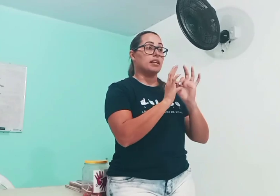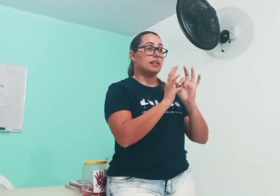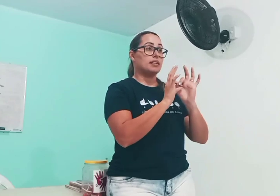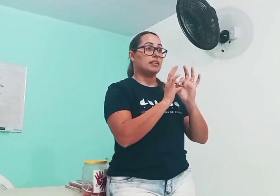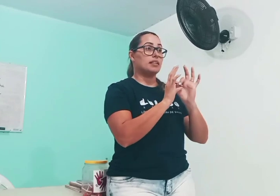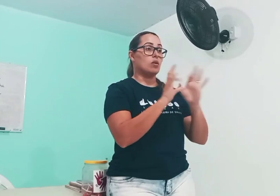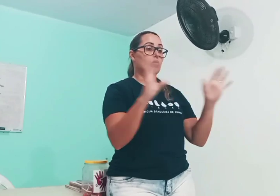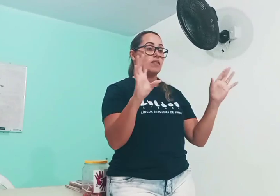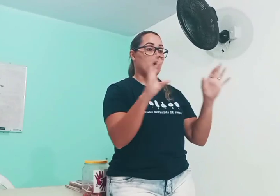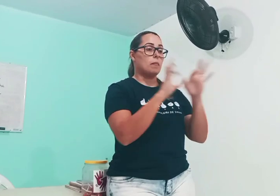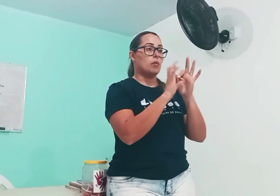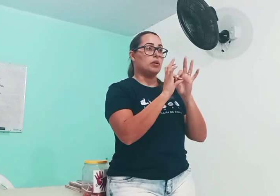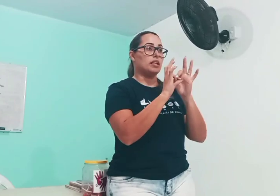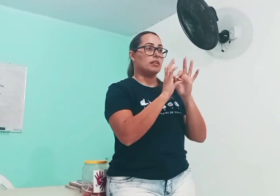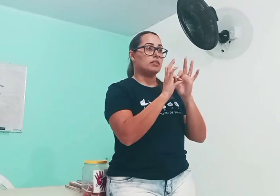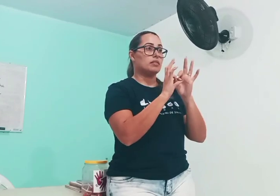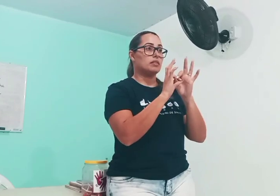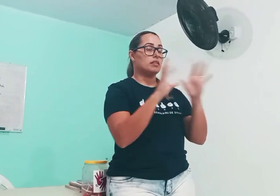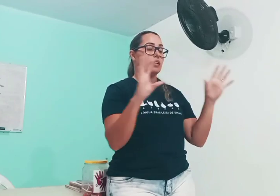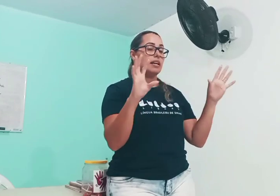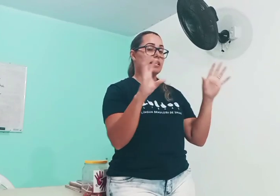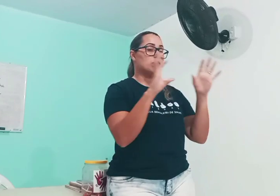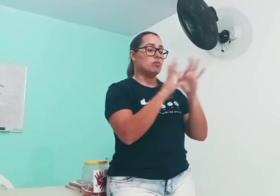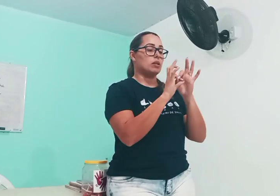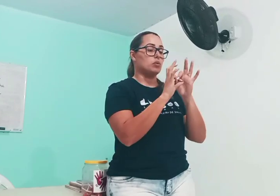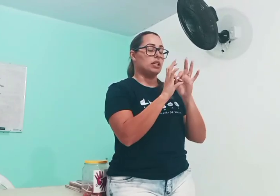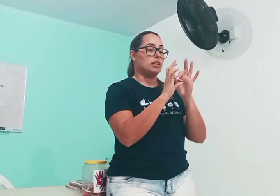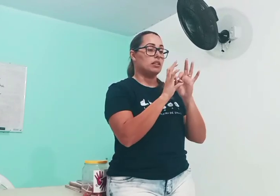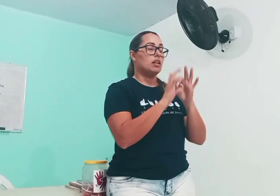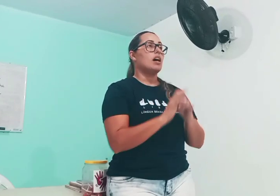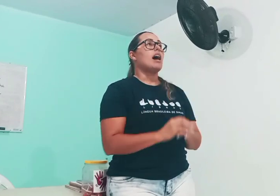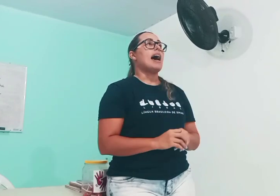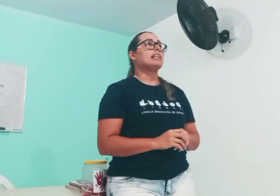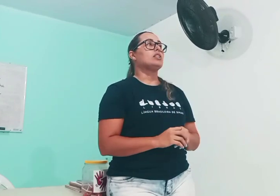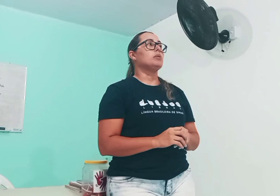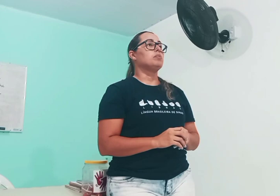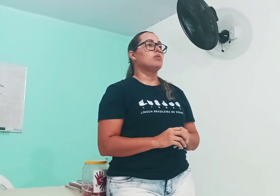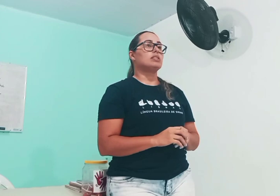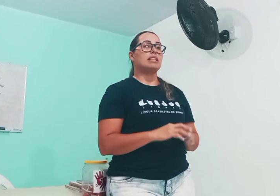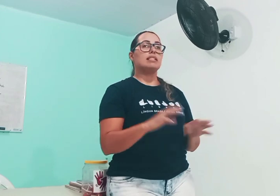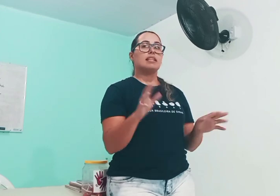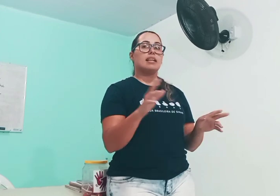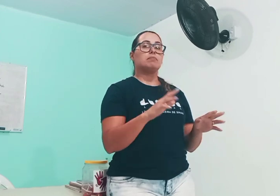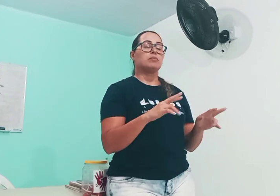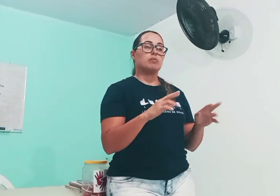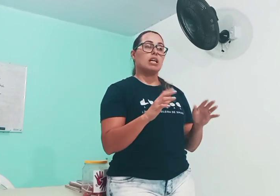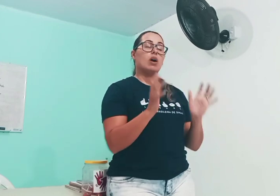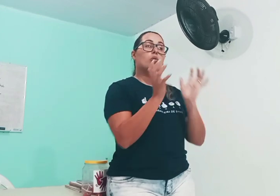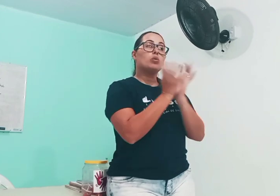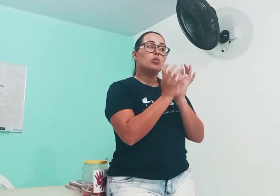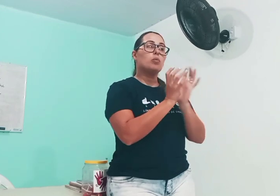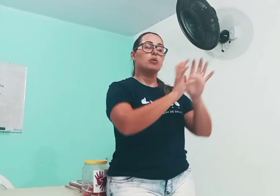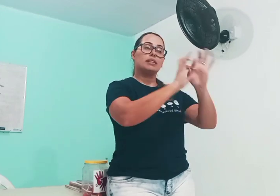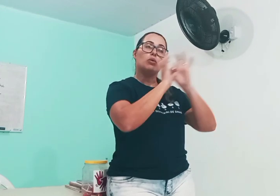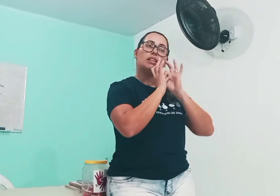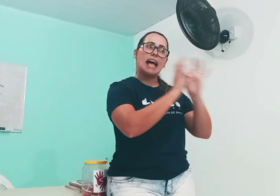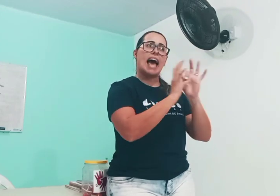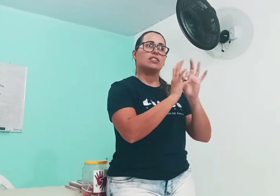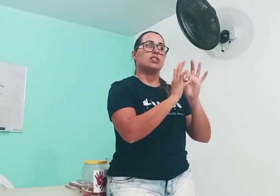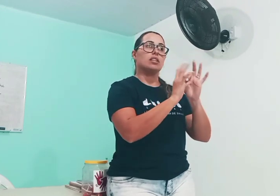unir. Ou você vai unir. Né, esse movimento, unir. Aí, tipo, vocês, né, é um grupo que tem unidade.